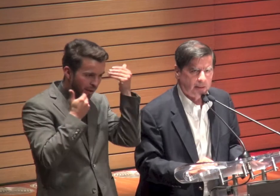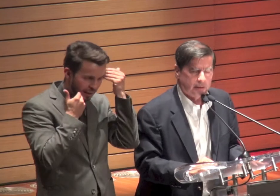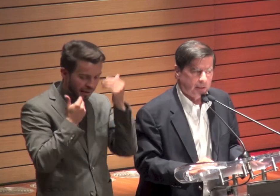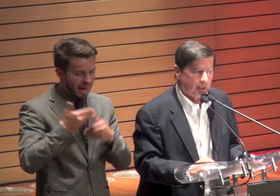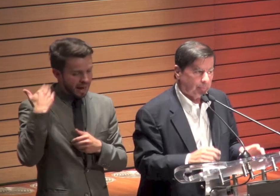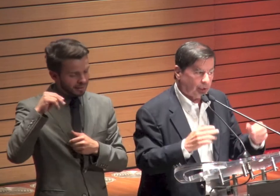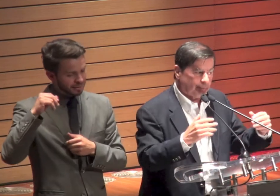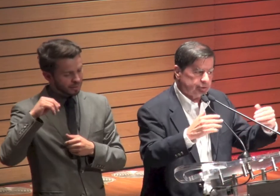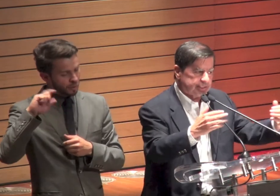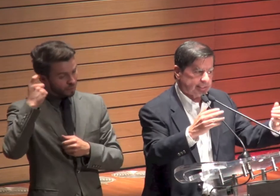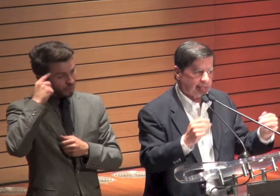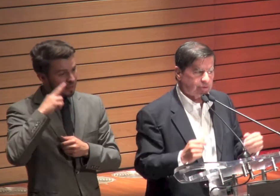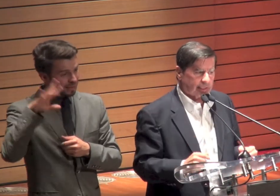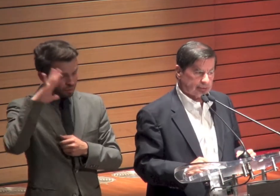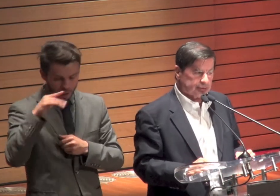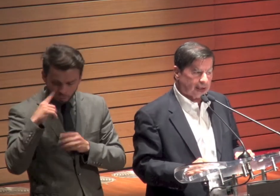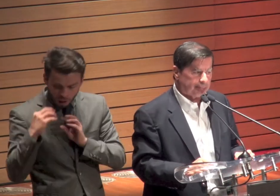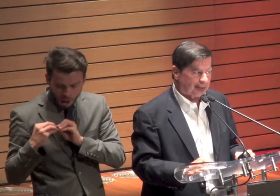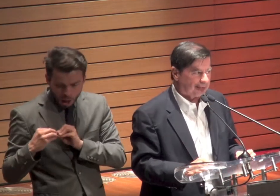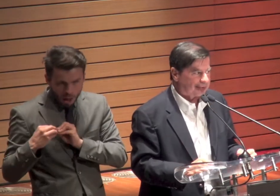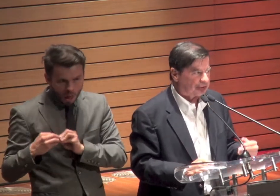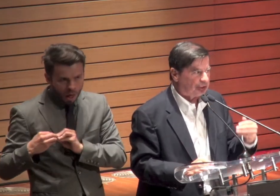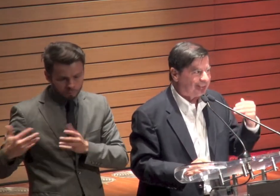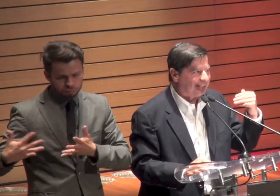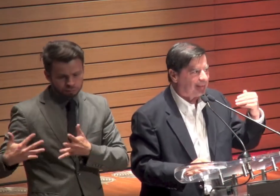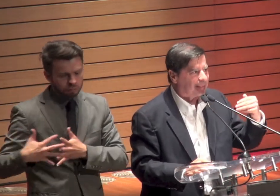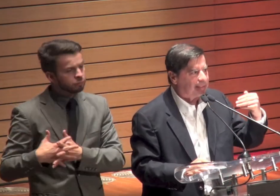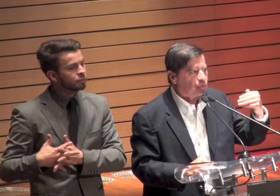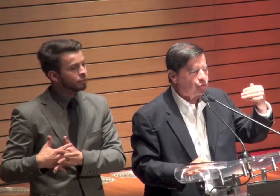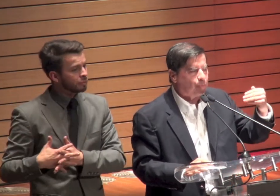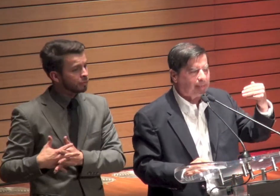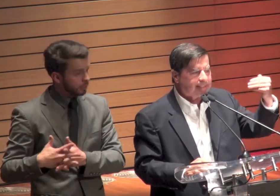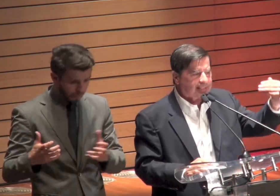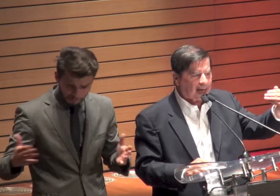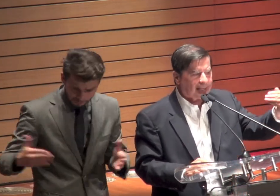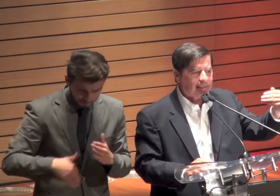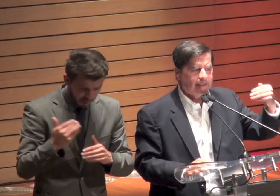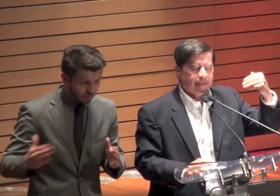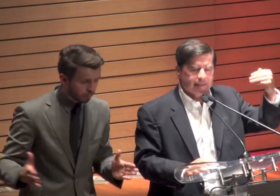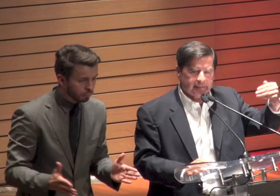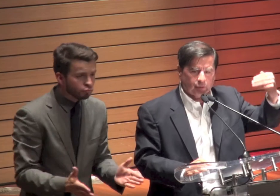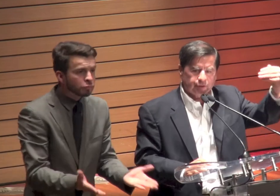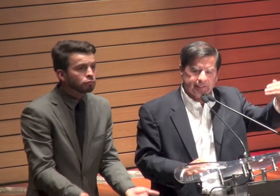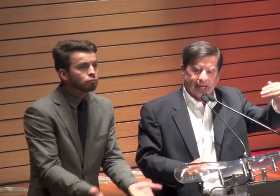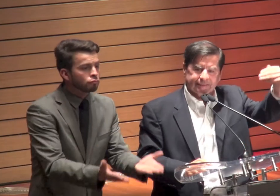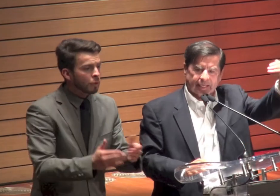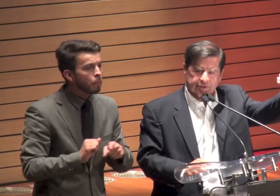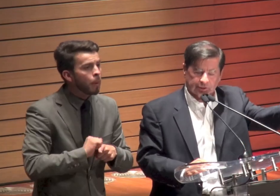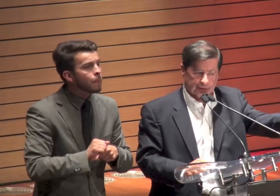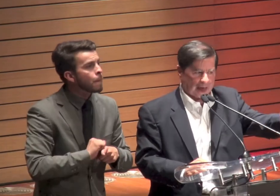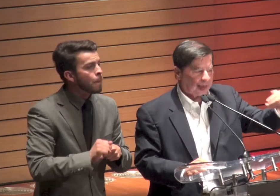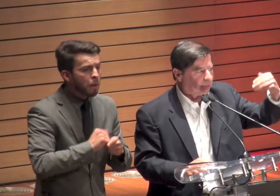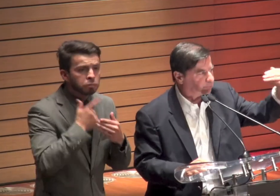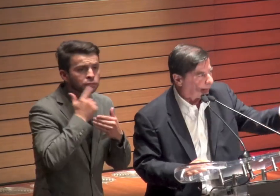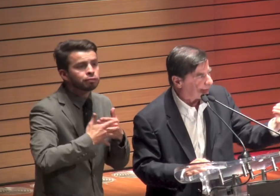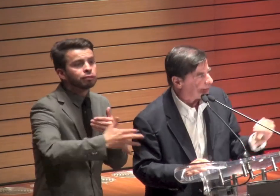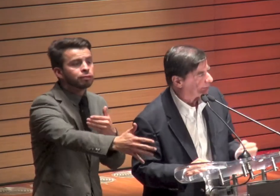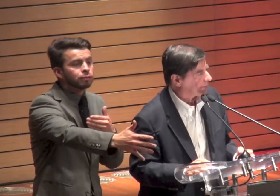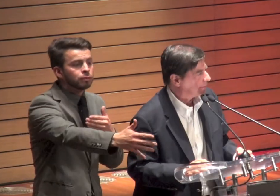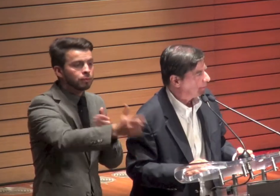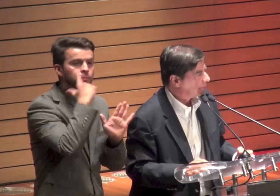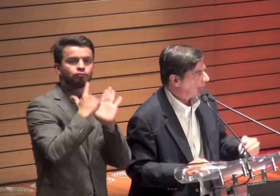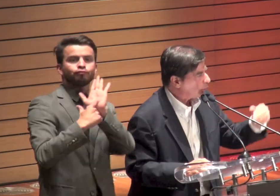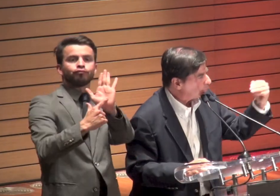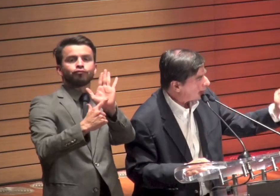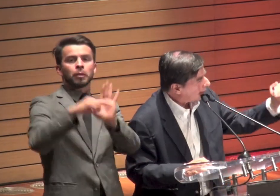nacional, podamos diseñar una ruta de implementación y le mandemos un mensaje de unidad nacional al